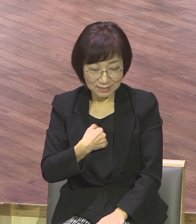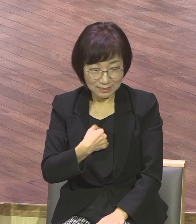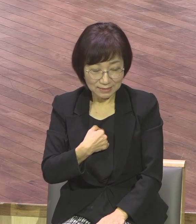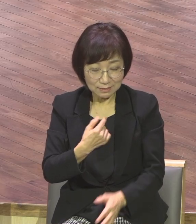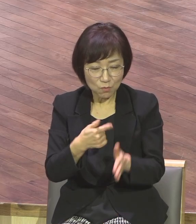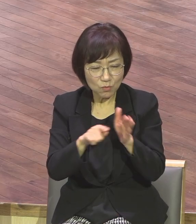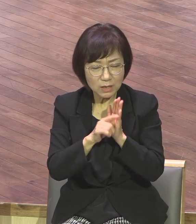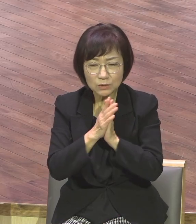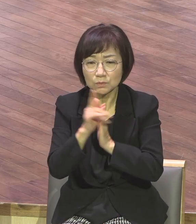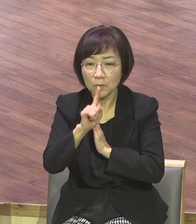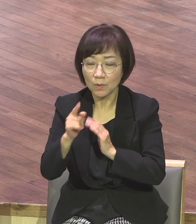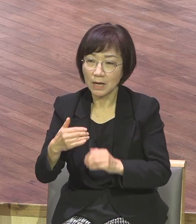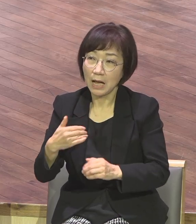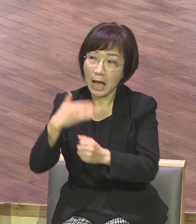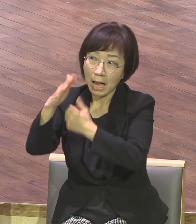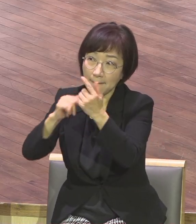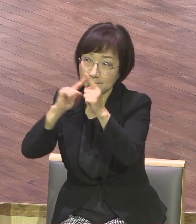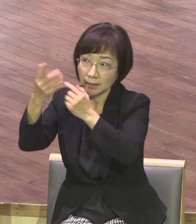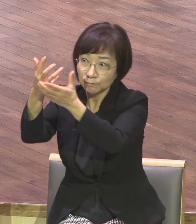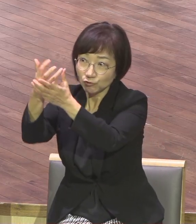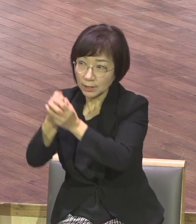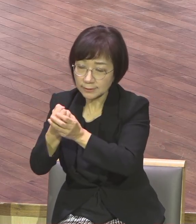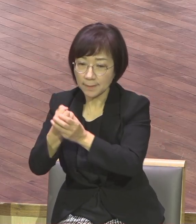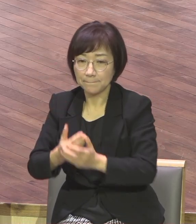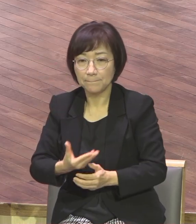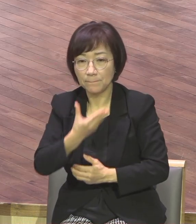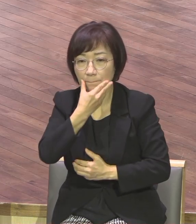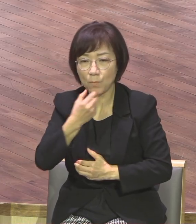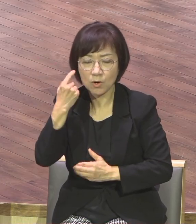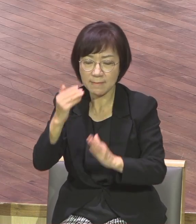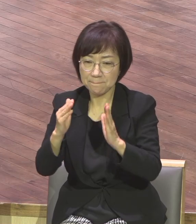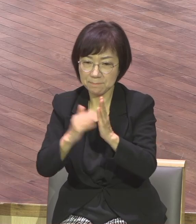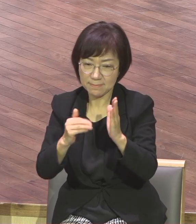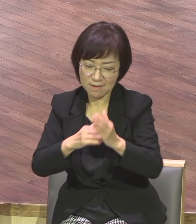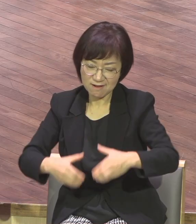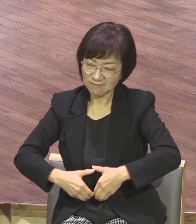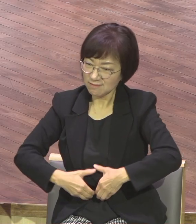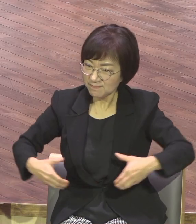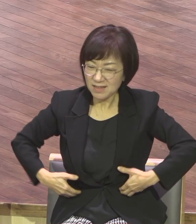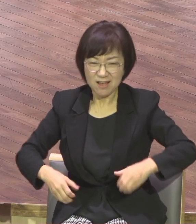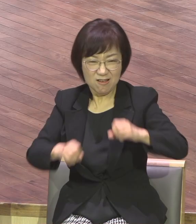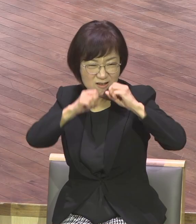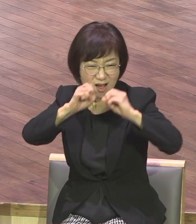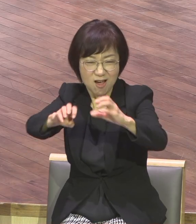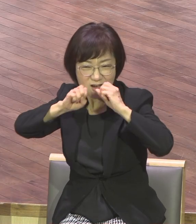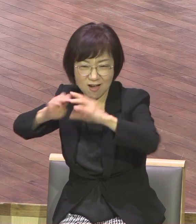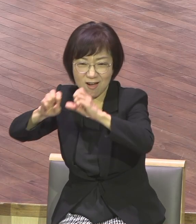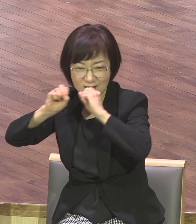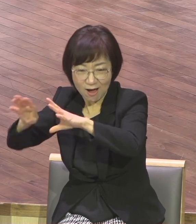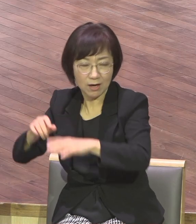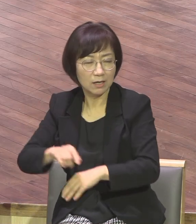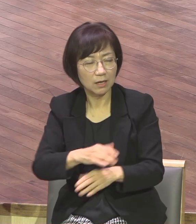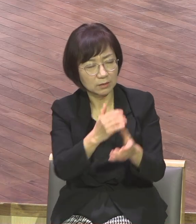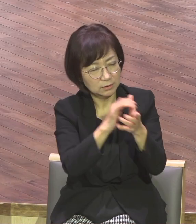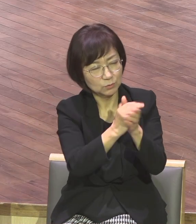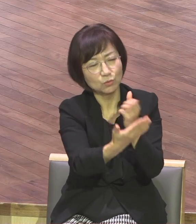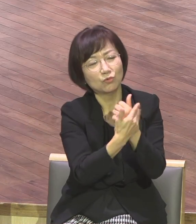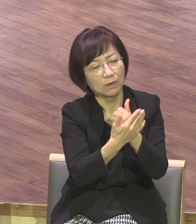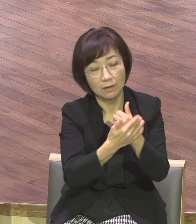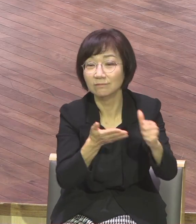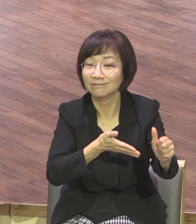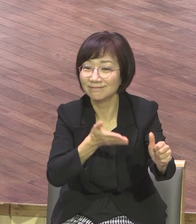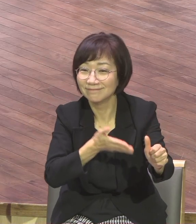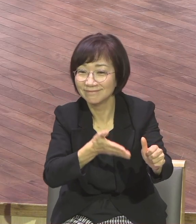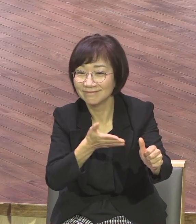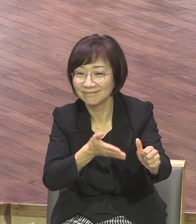내게 말씀을 주사 나로 입을 열어 복음의 비밀을 담대하게 알리게 하옵소서 할 것이니.